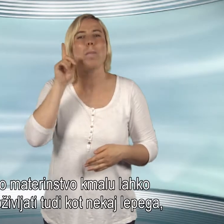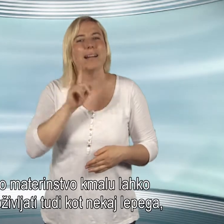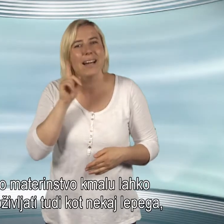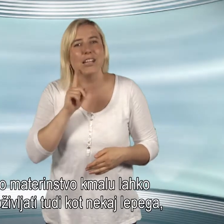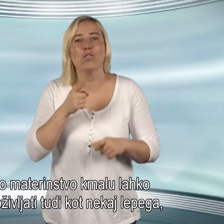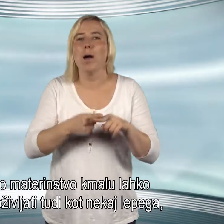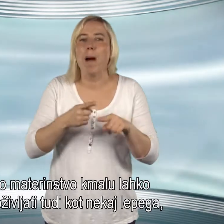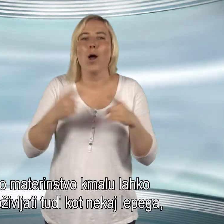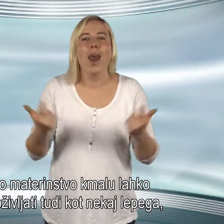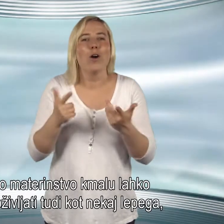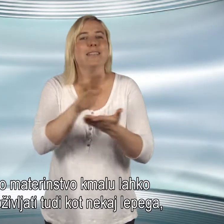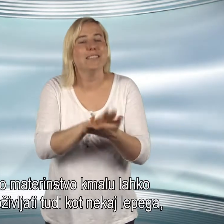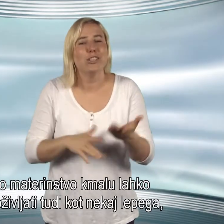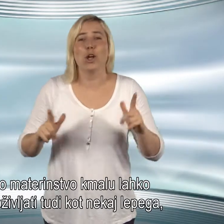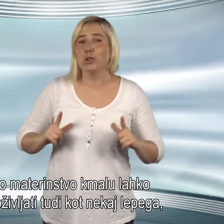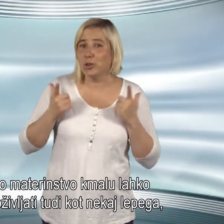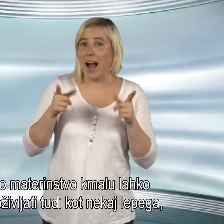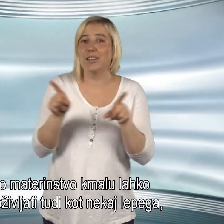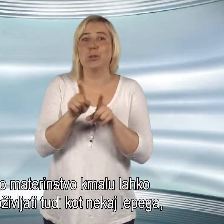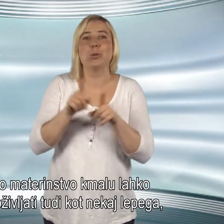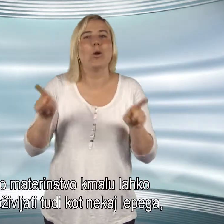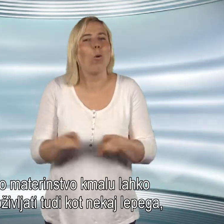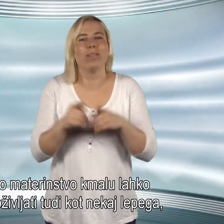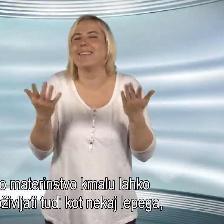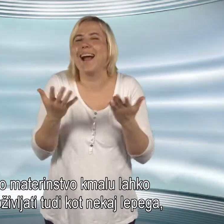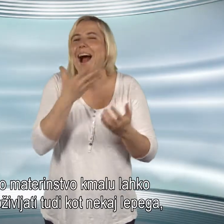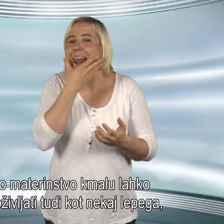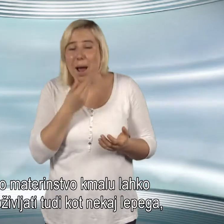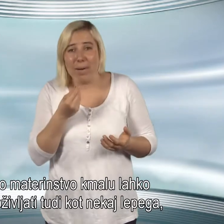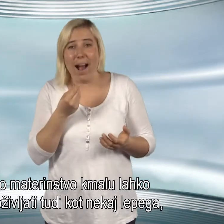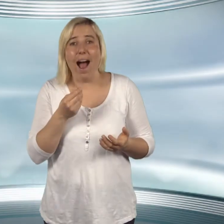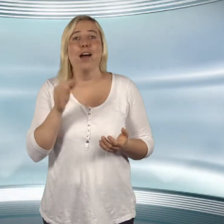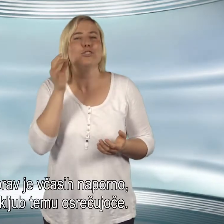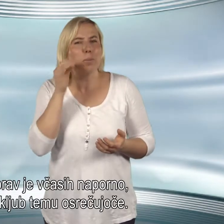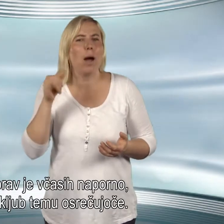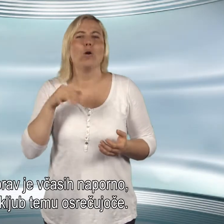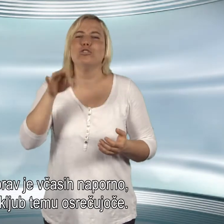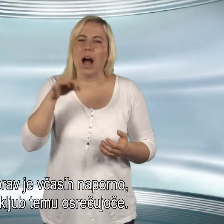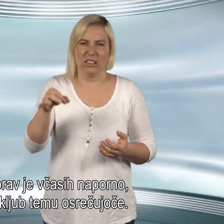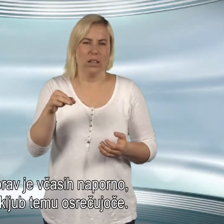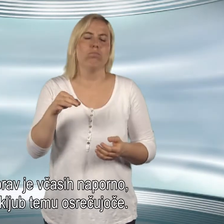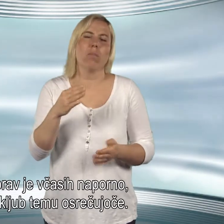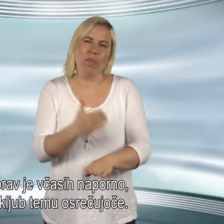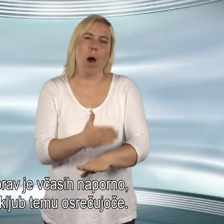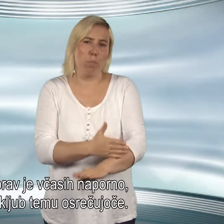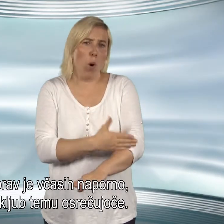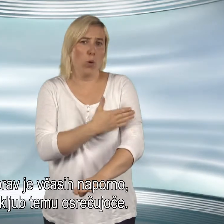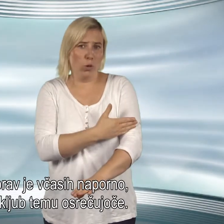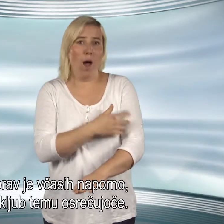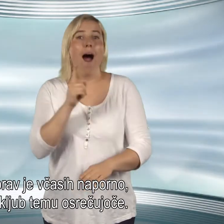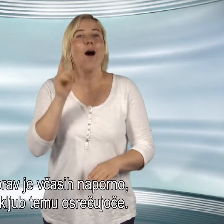Tako bo materinstvo lahko začela doživljati tudi kot nekaj lepega, čeprav je včasih naporno, pa kljub temu osrečujoče.